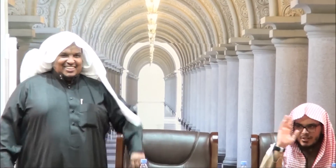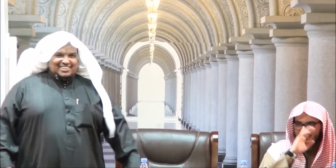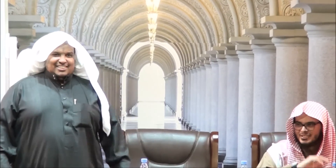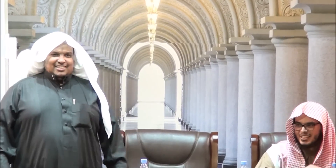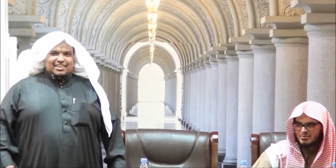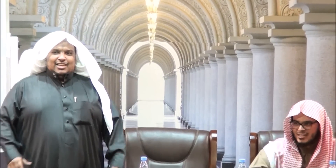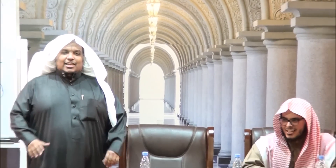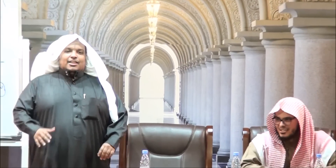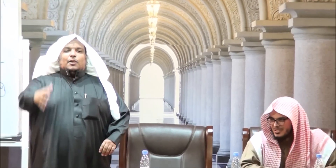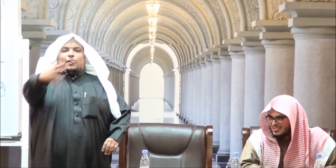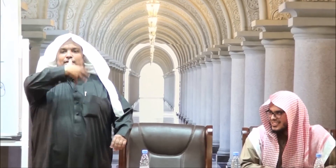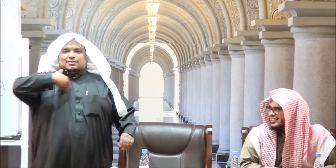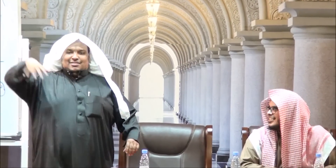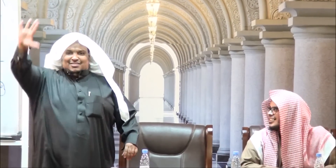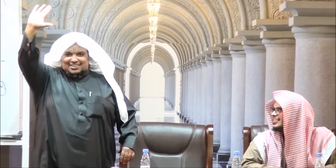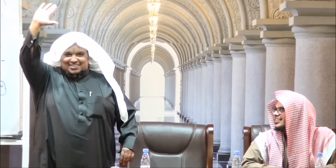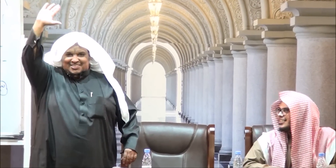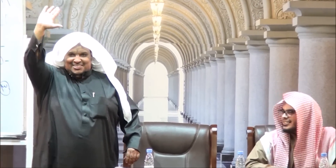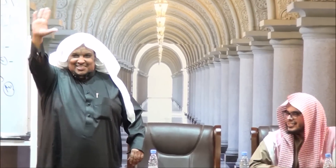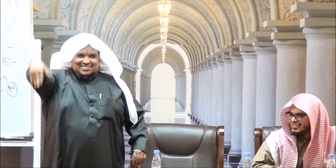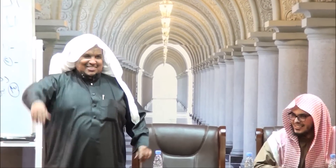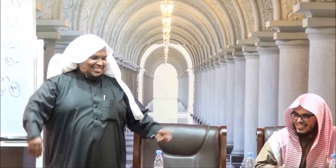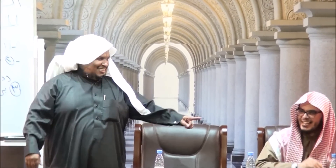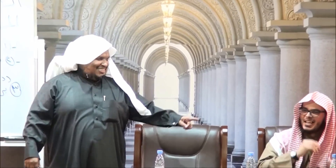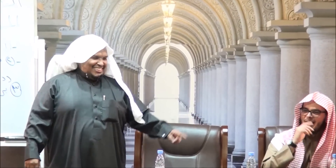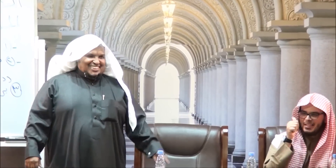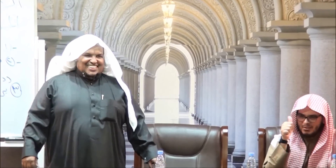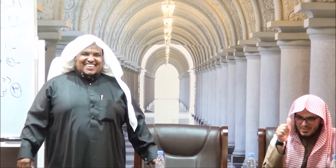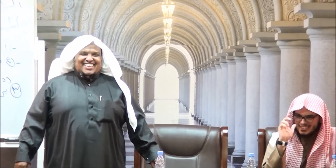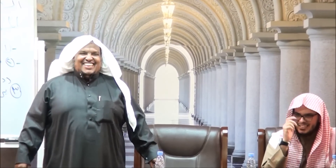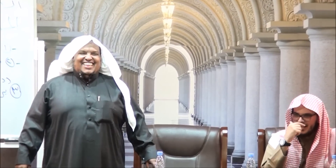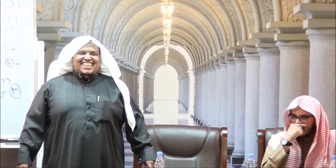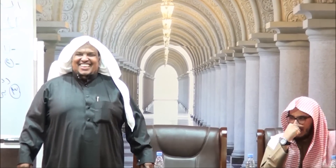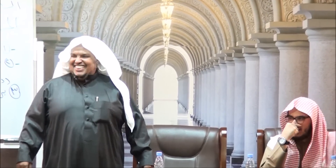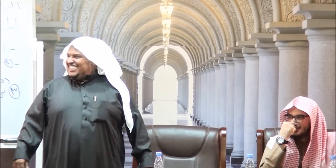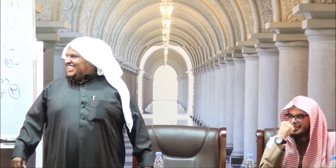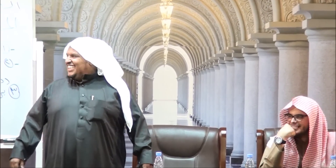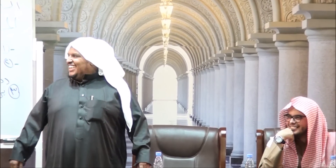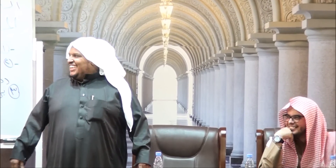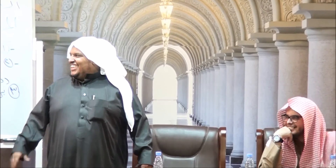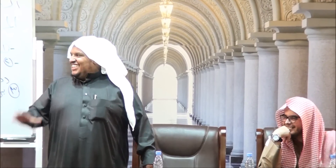السلام عليكم ورحمة الله وبركاته.